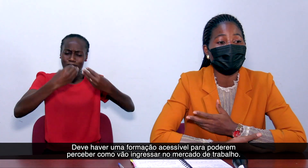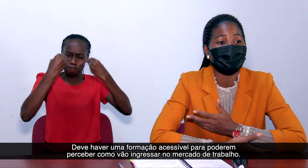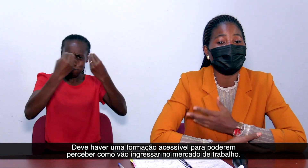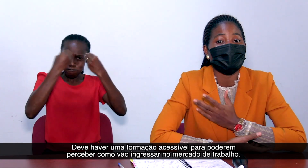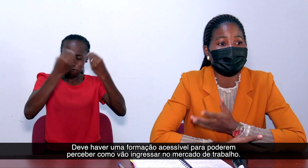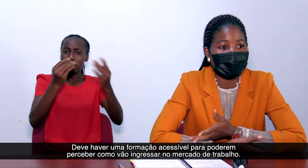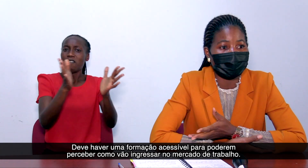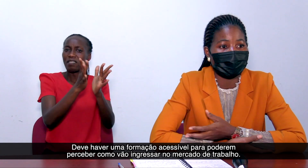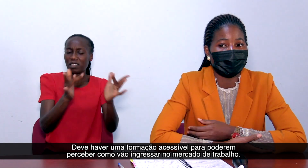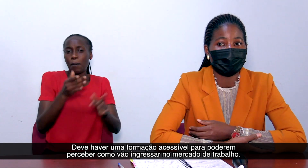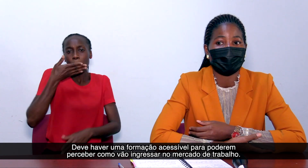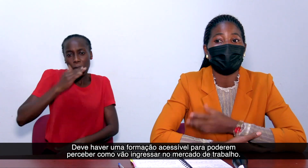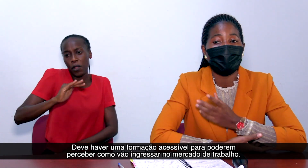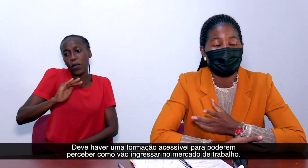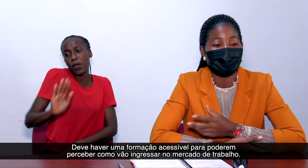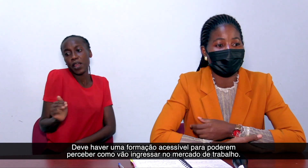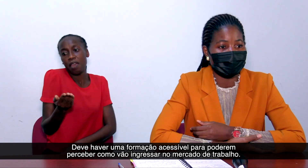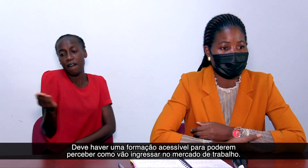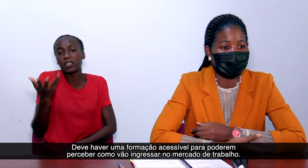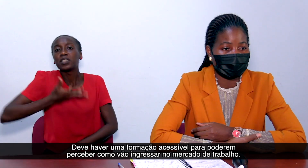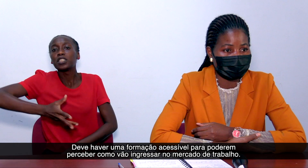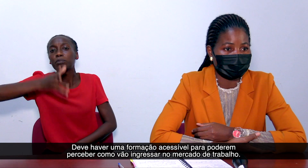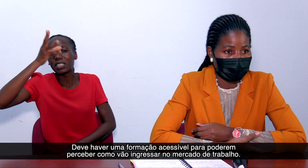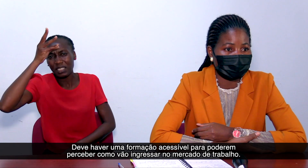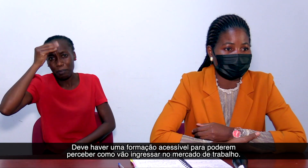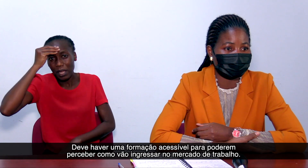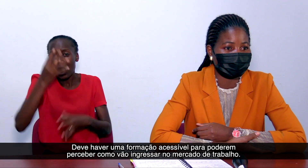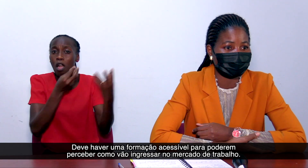possam perceber como vão ingressar no mercado de trabalho.